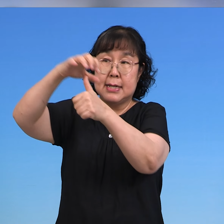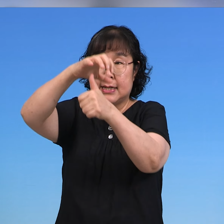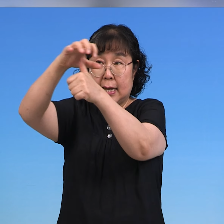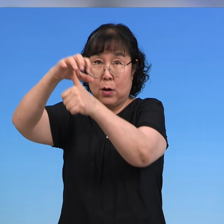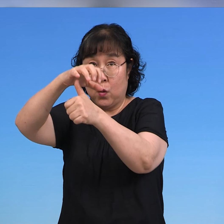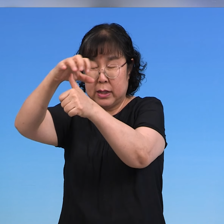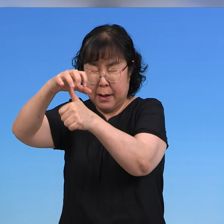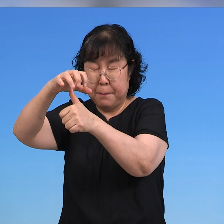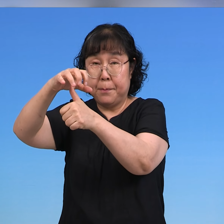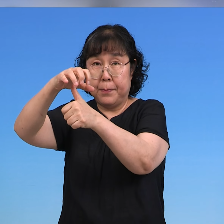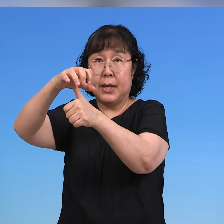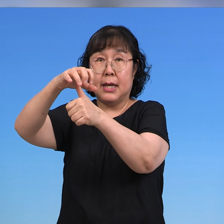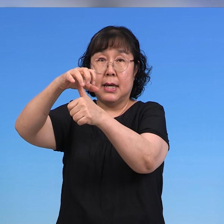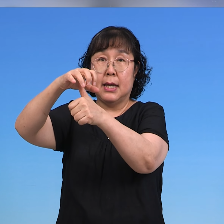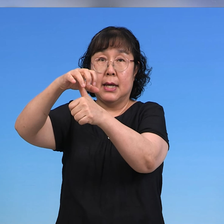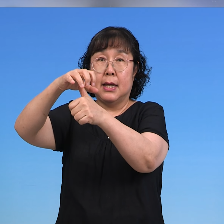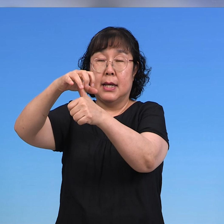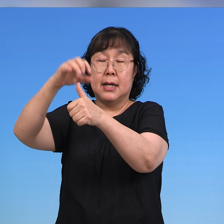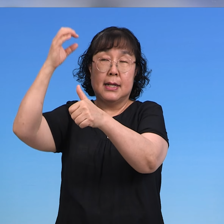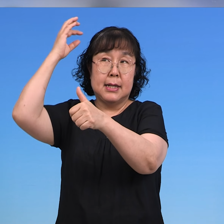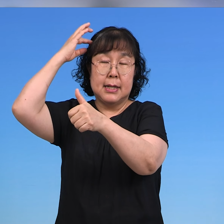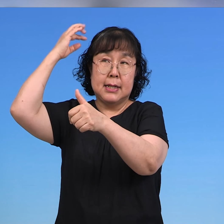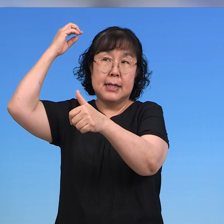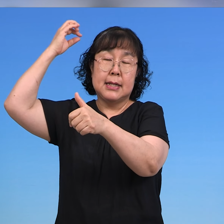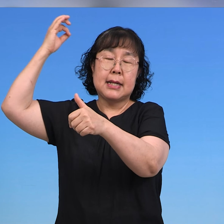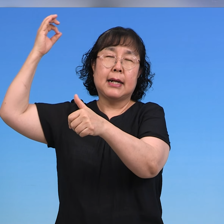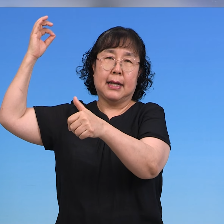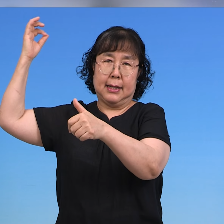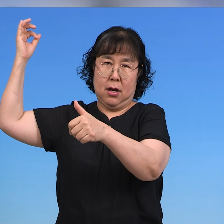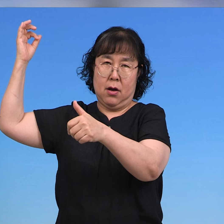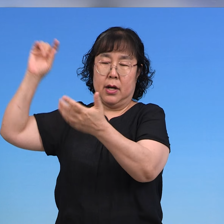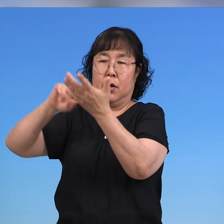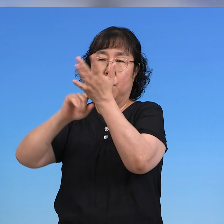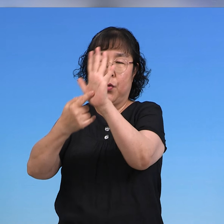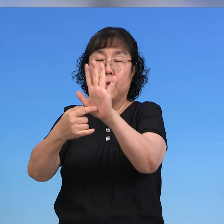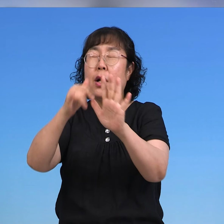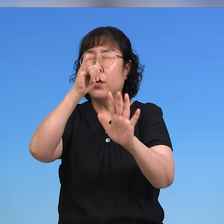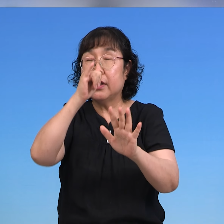표현이. 하나님께 사로잡힌 상상력이에요.